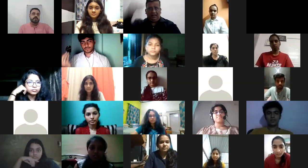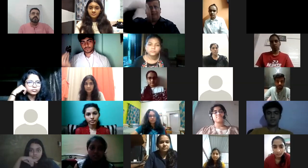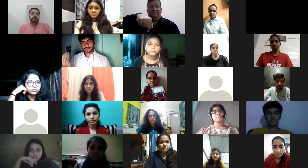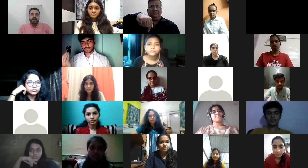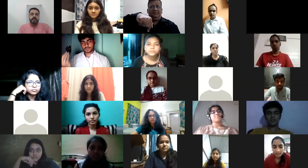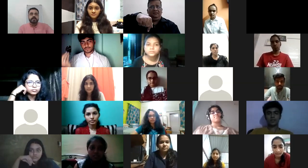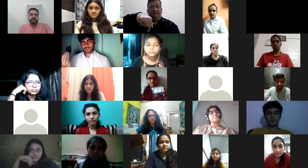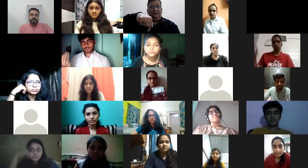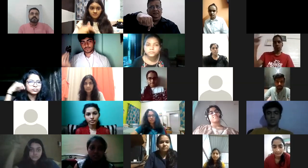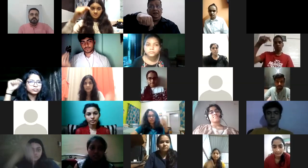टुडे,